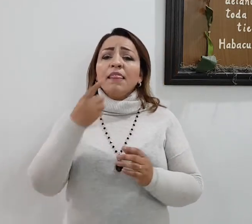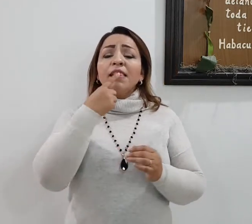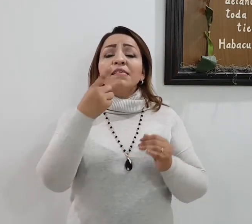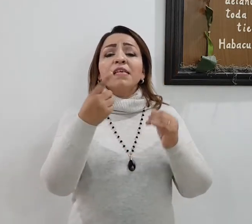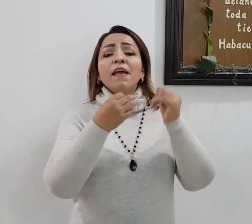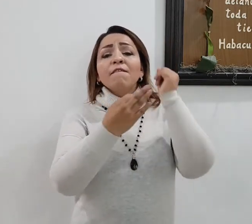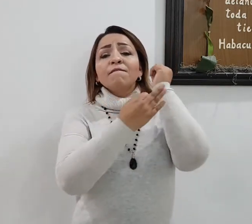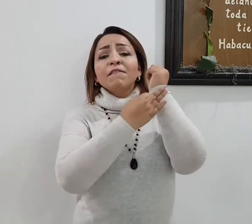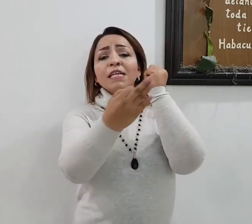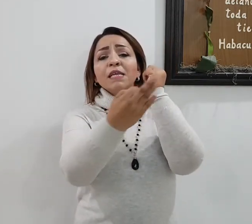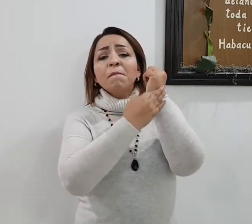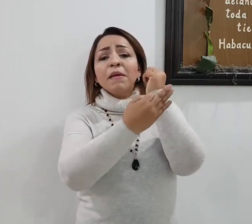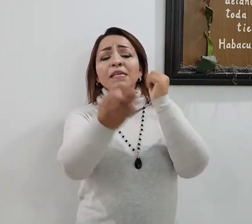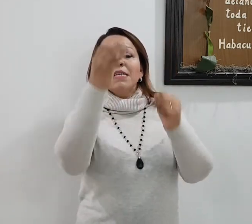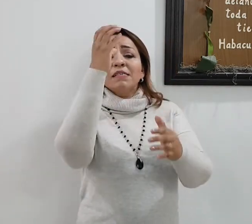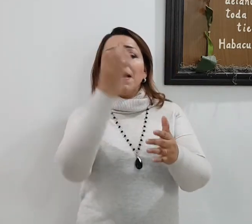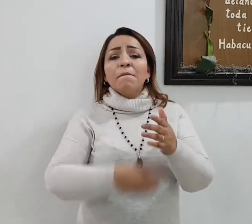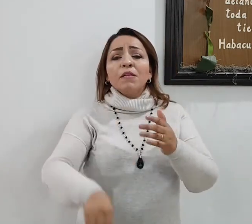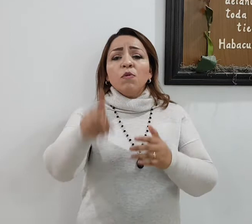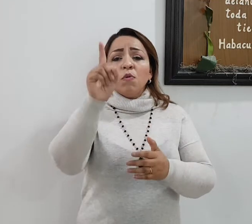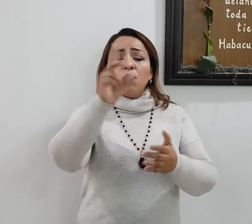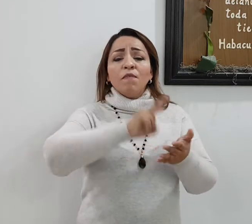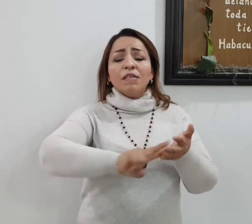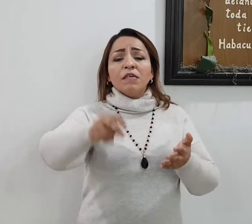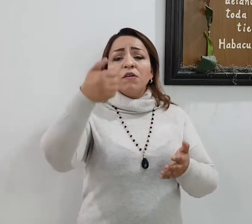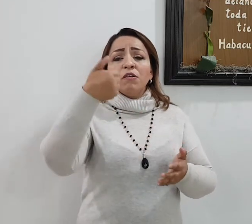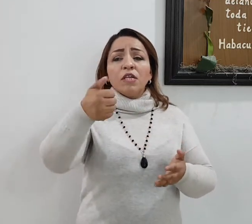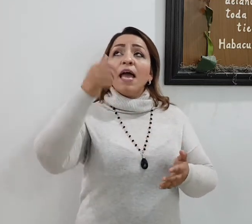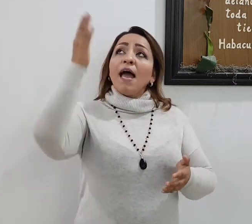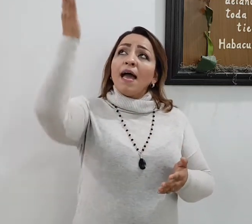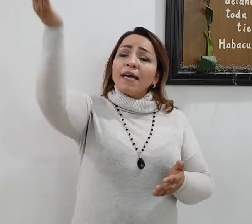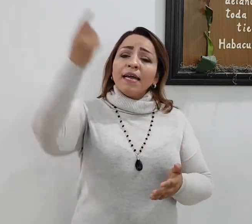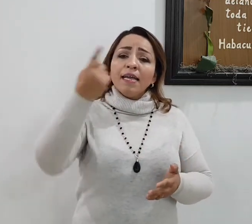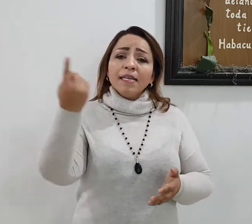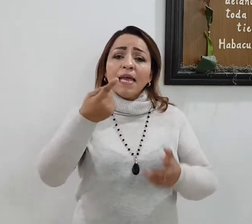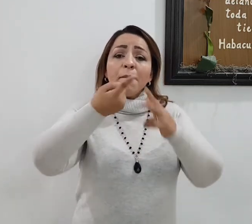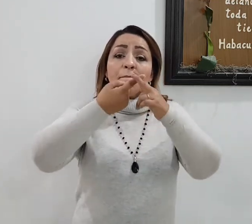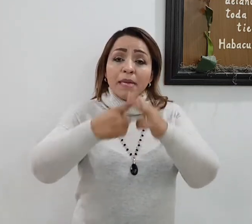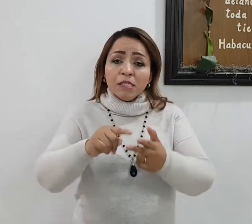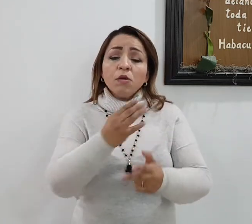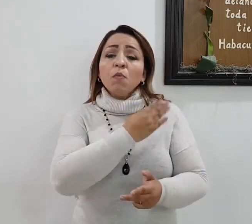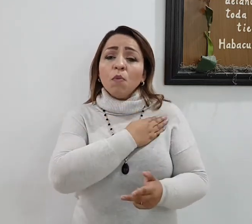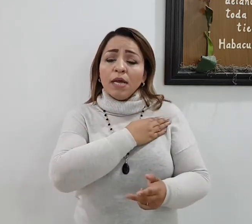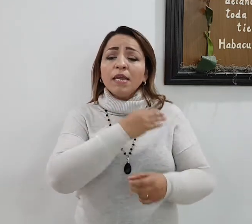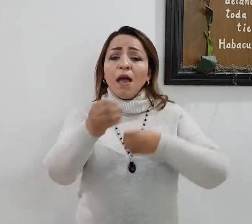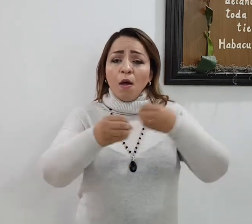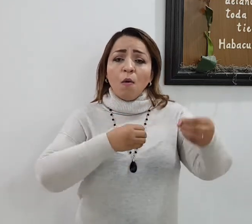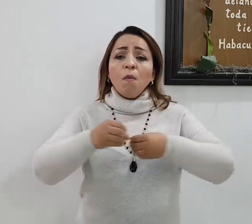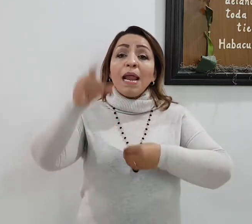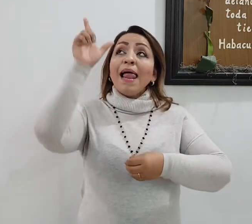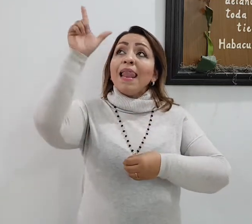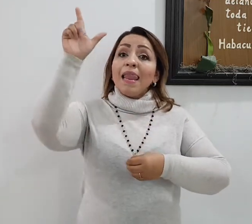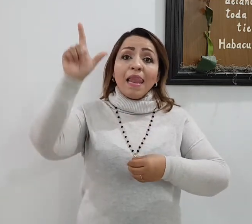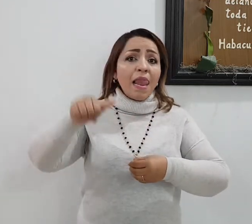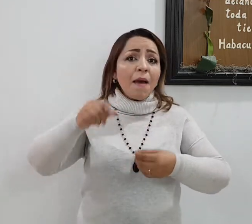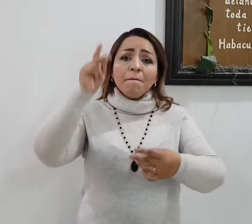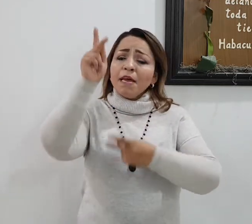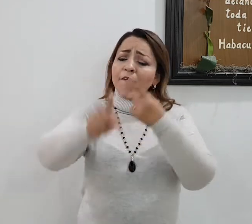que comenzó en vosotros la buena obra, la perfeccionará hasta el día de Jesucristo. Y yo estoy convencido,